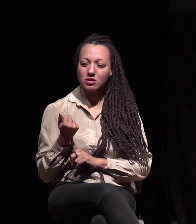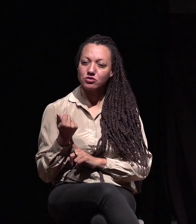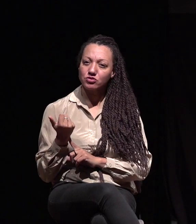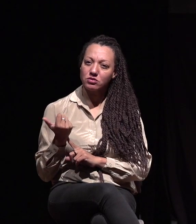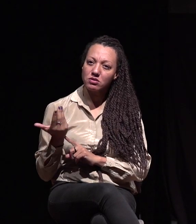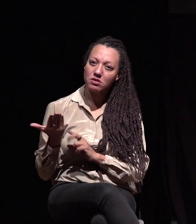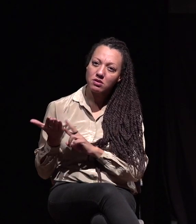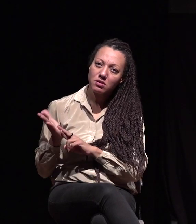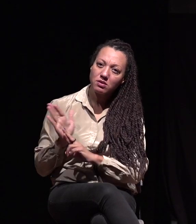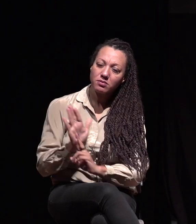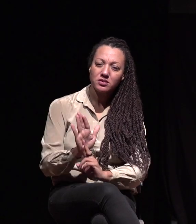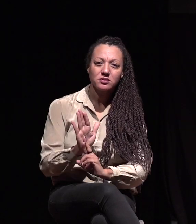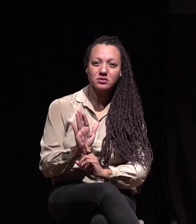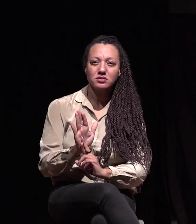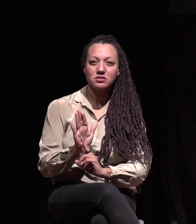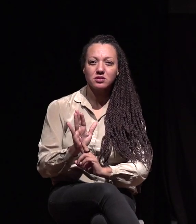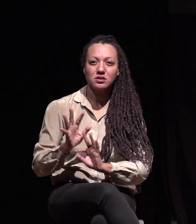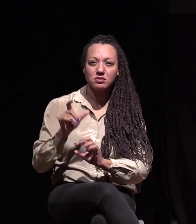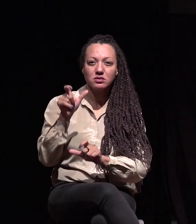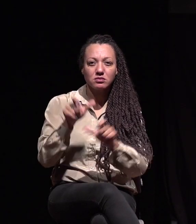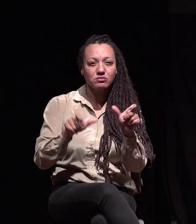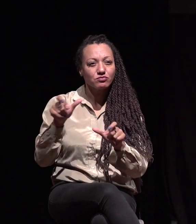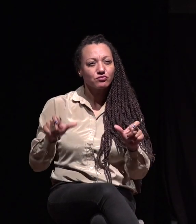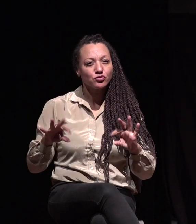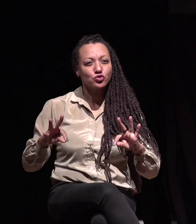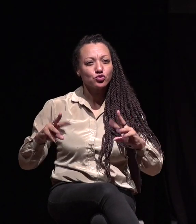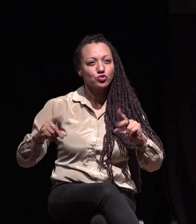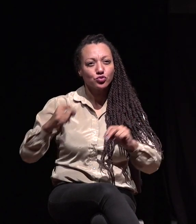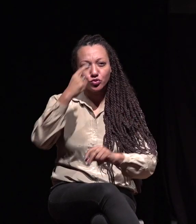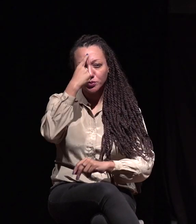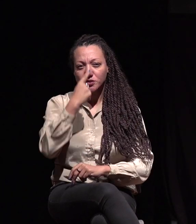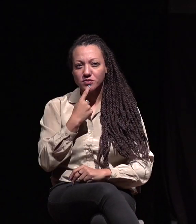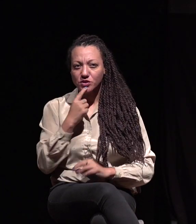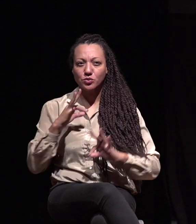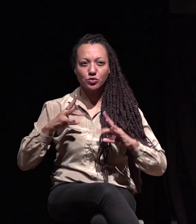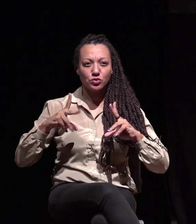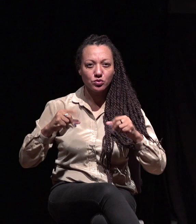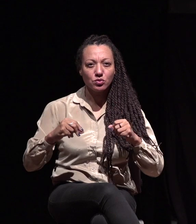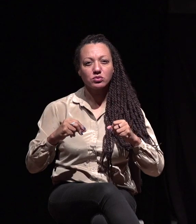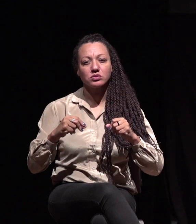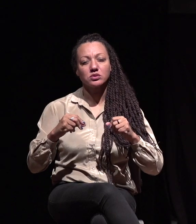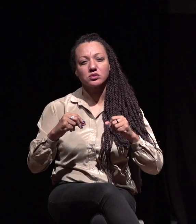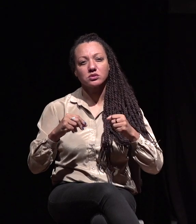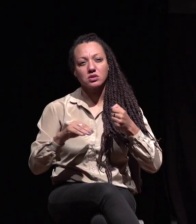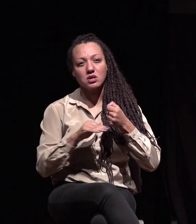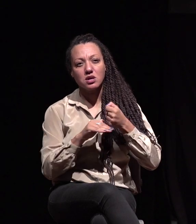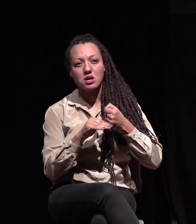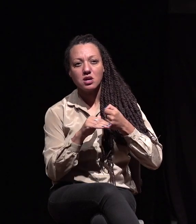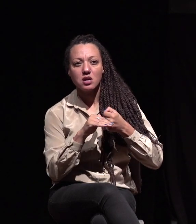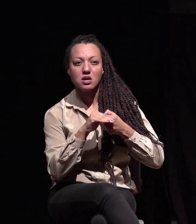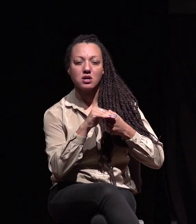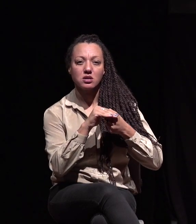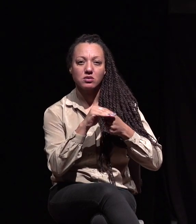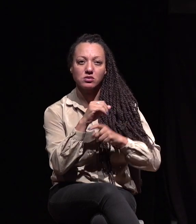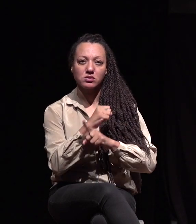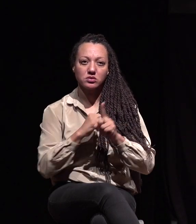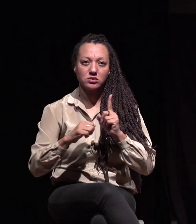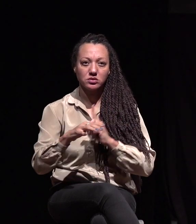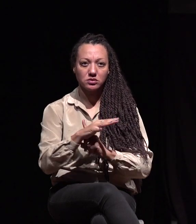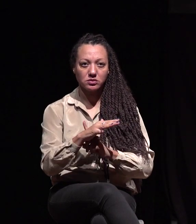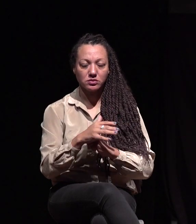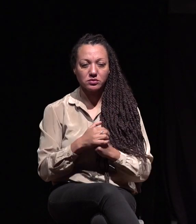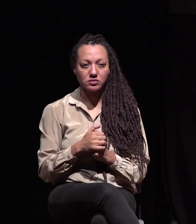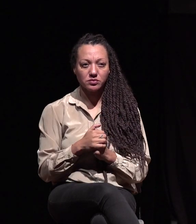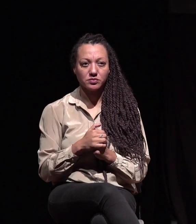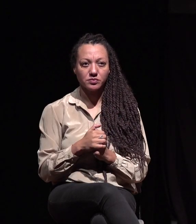representar a todas as faces e a todas as categorias, digamos assim, que a sociedade tem. Acho que a